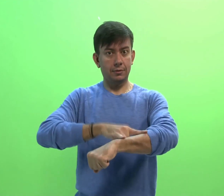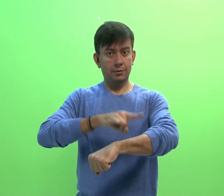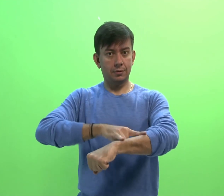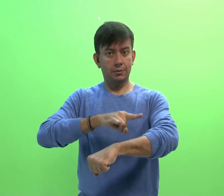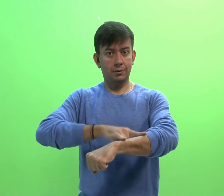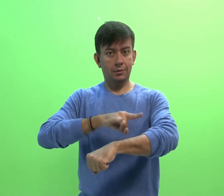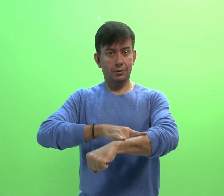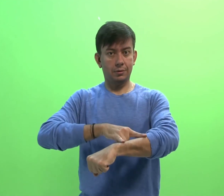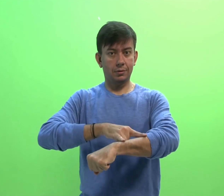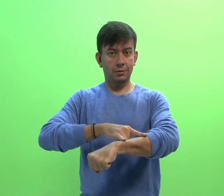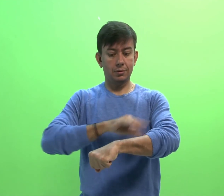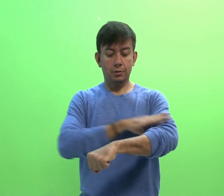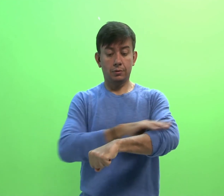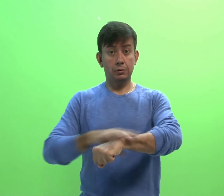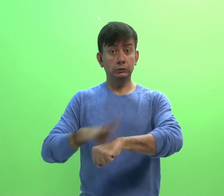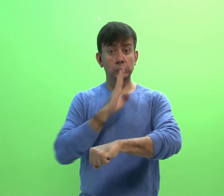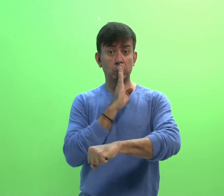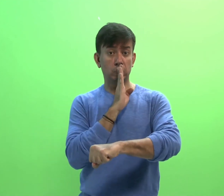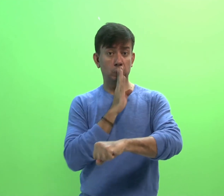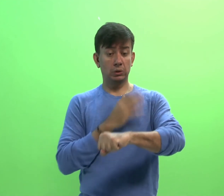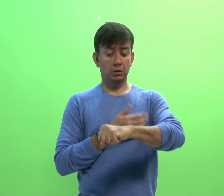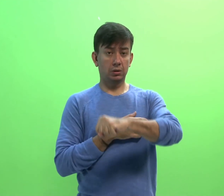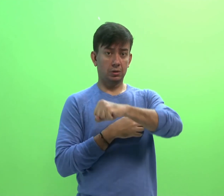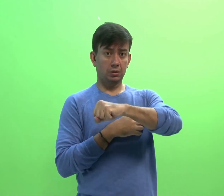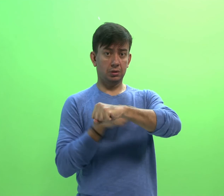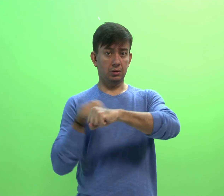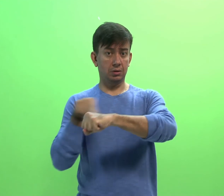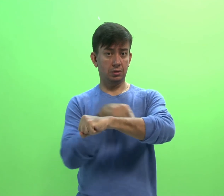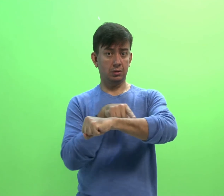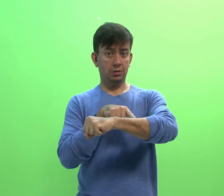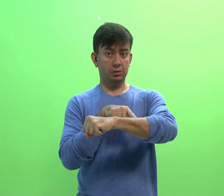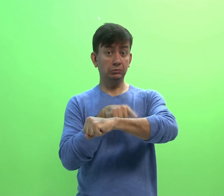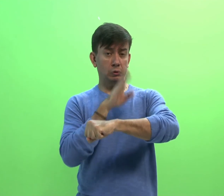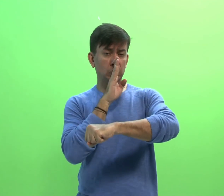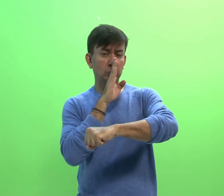Banheiro. Então, este braço ele vai ser passivo.